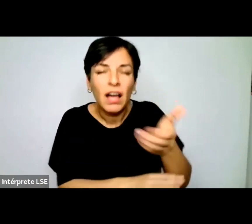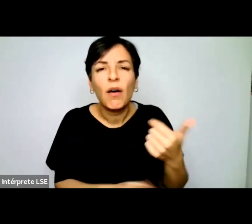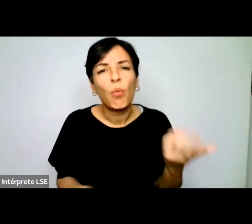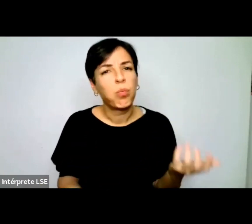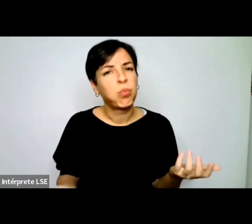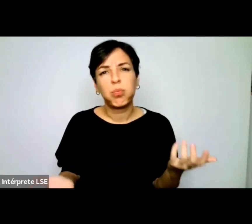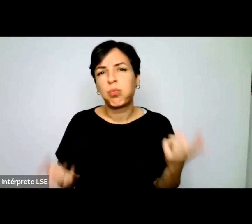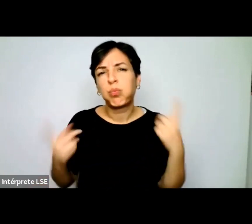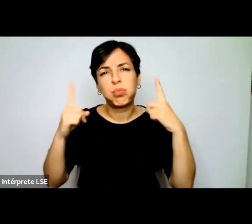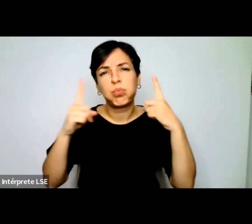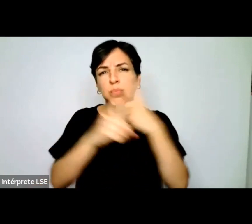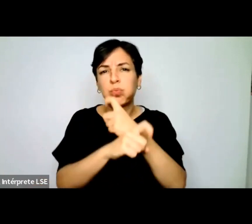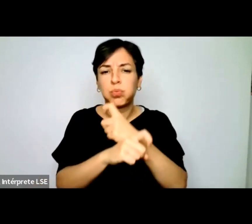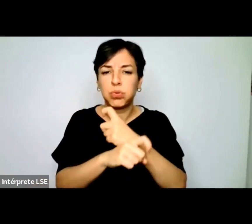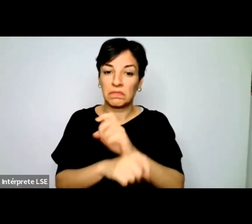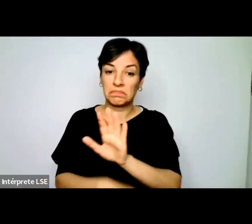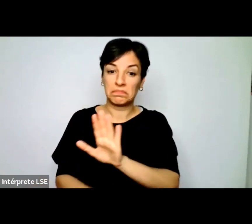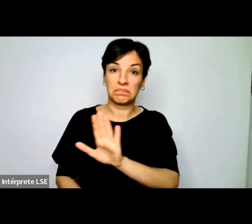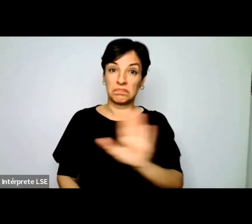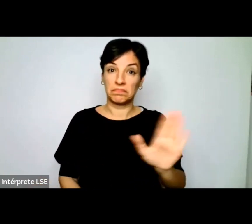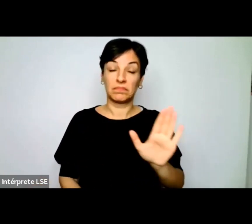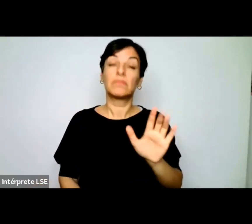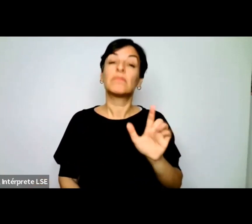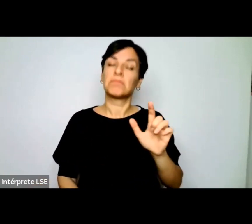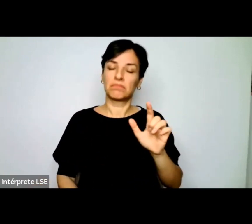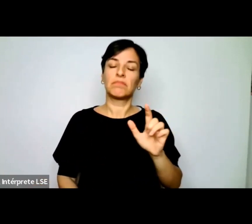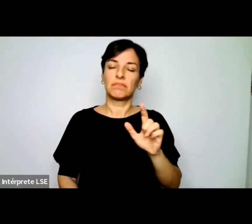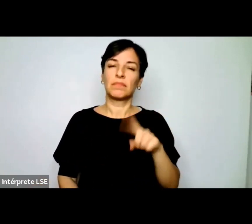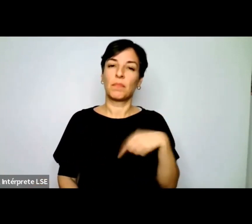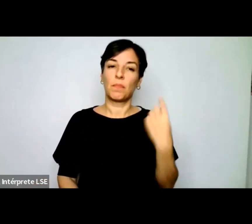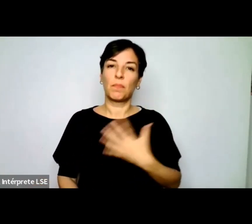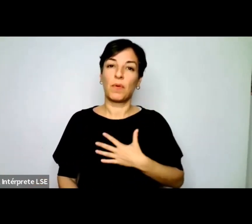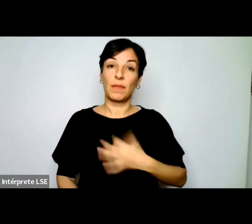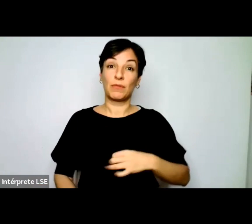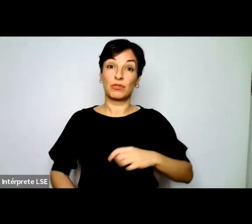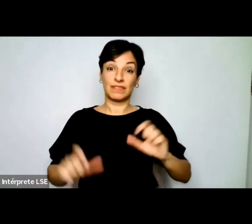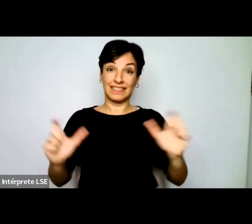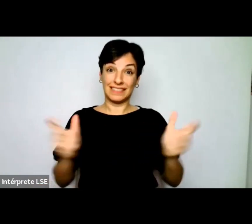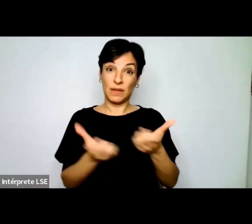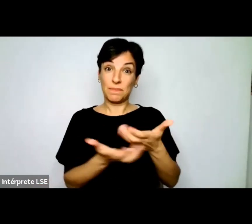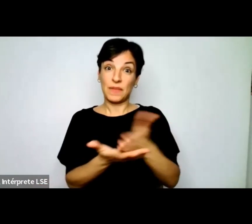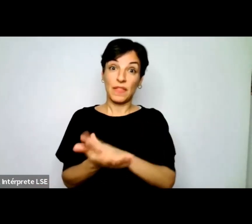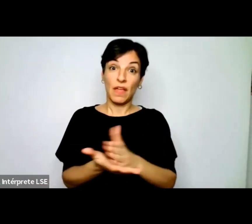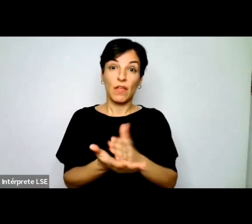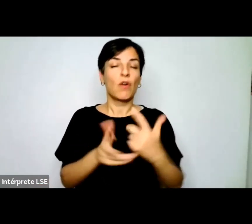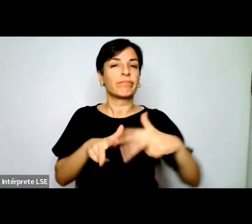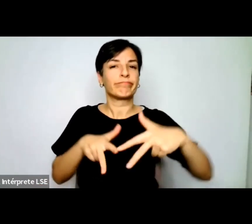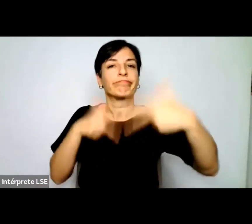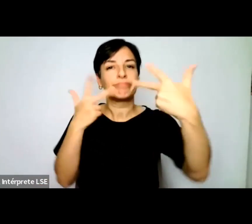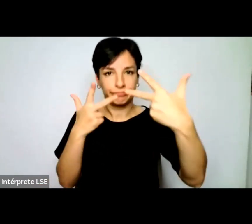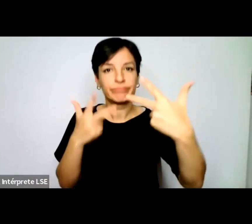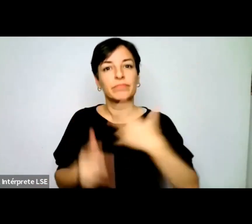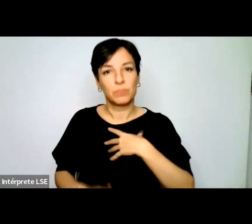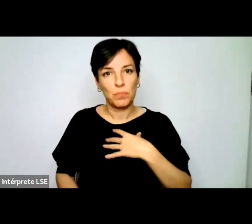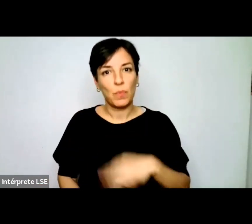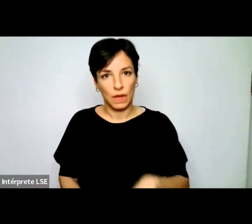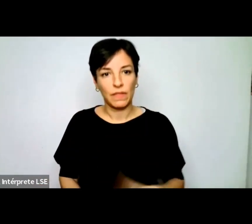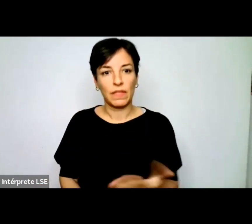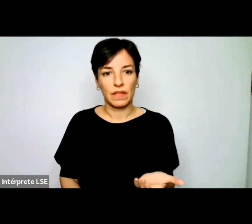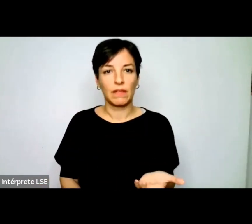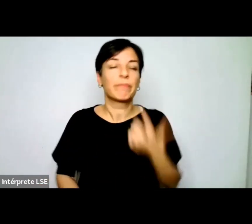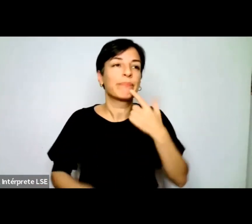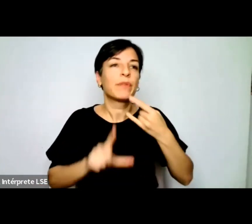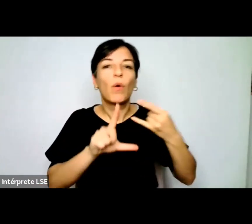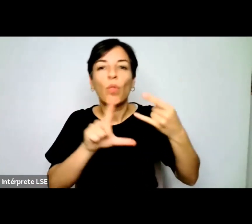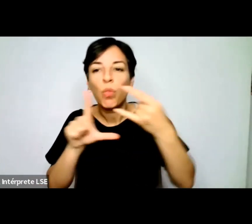desplazarse. Entonces, en ese caso, nosotros también podemos hacer estas sesiones de mediación a través de videoconferencia, pues por la aplicación Zoom